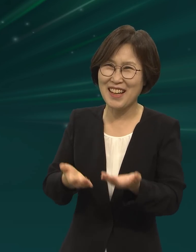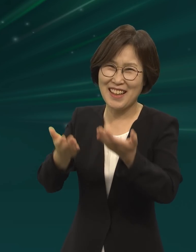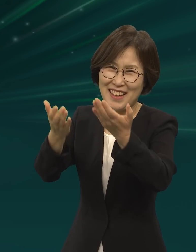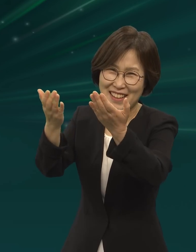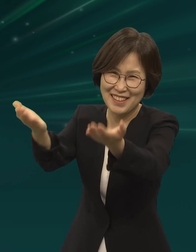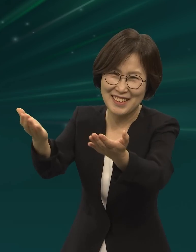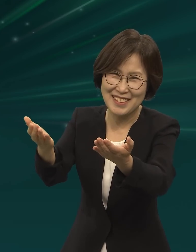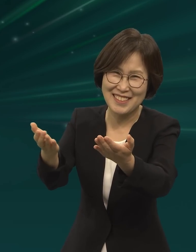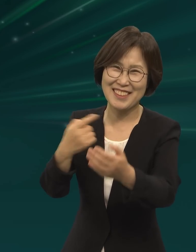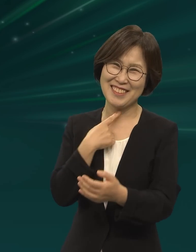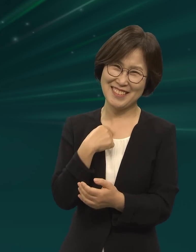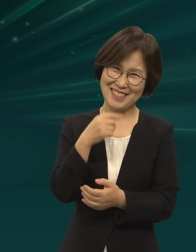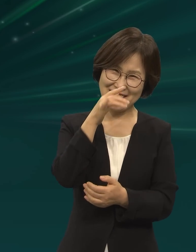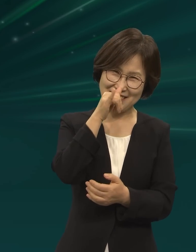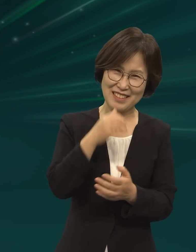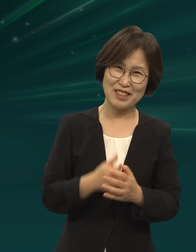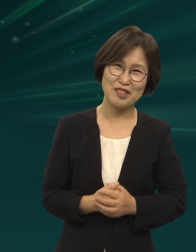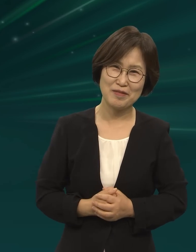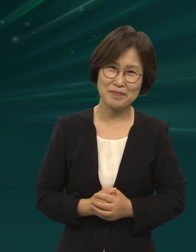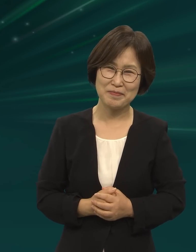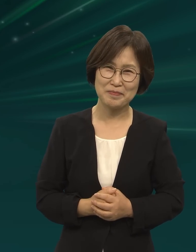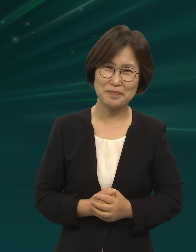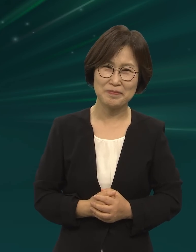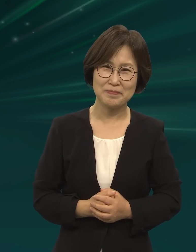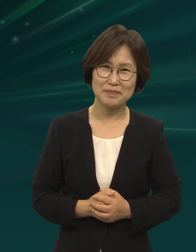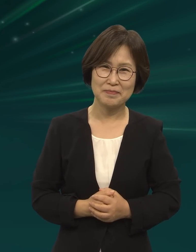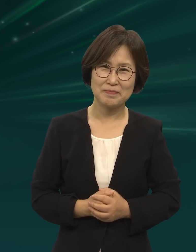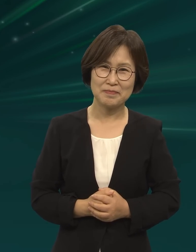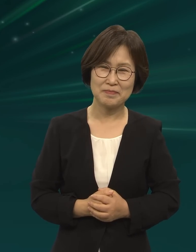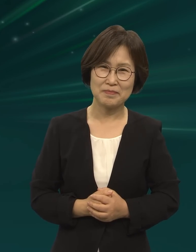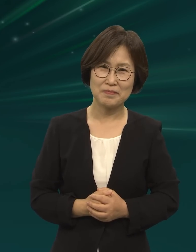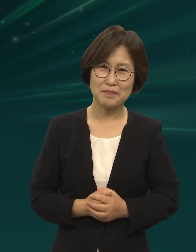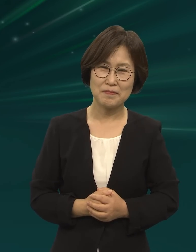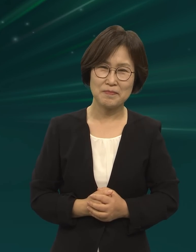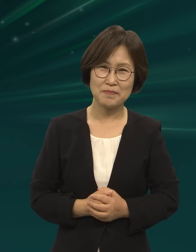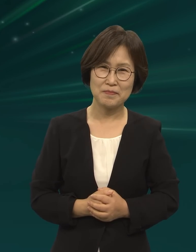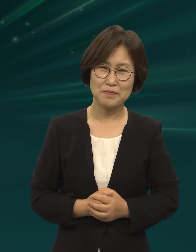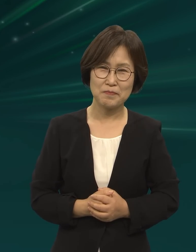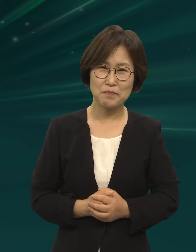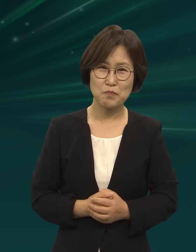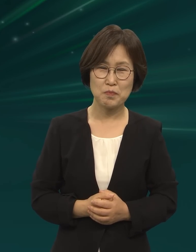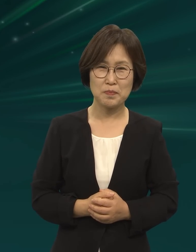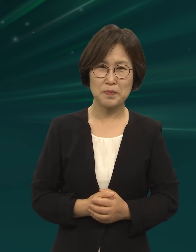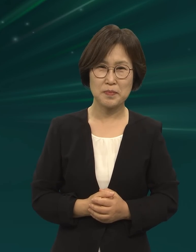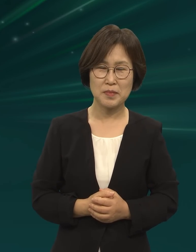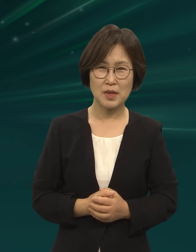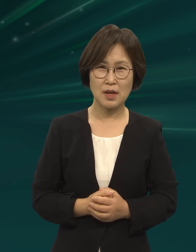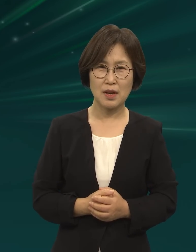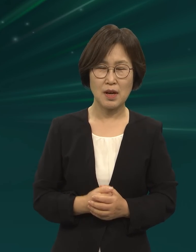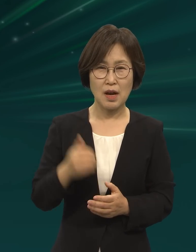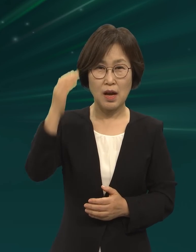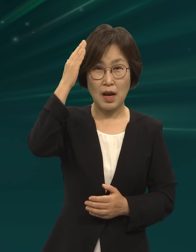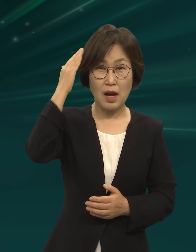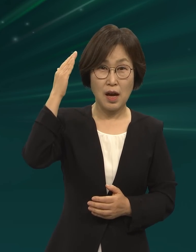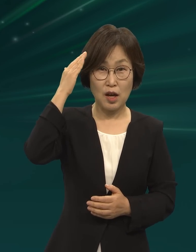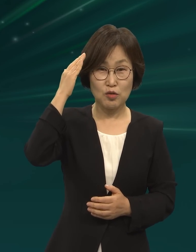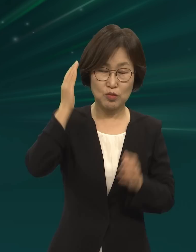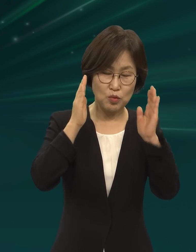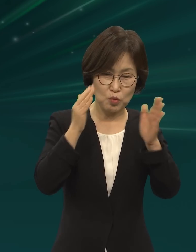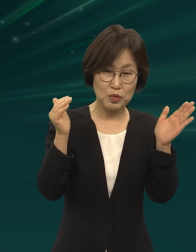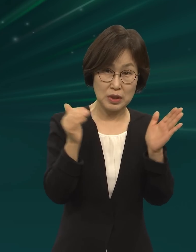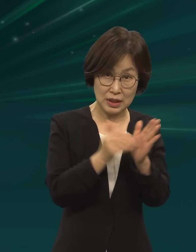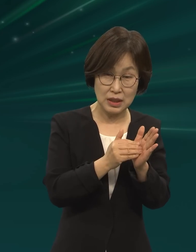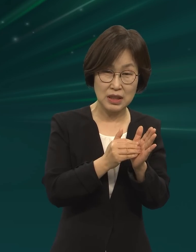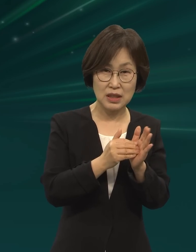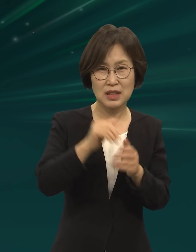이렇게 제가 오해를 많이 받았습니다. 제가 한국 떠난 지 거의 5년 반 되었습니다. 지금